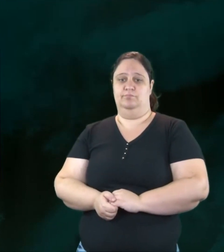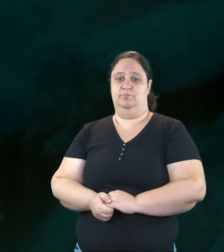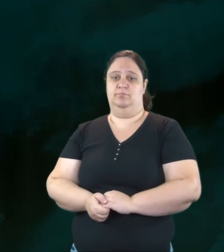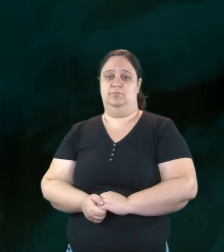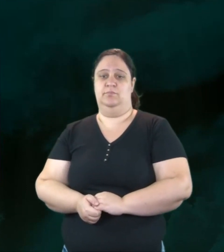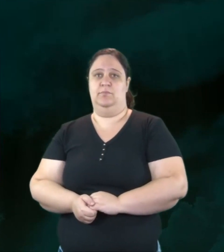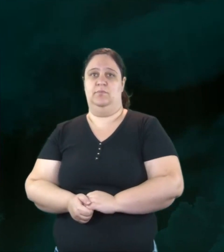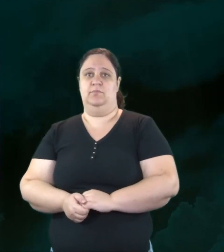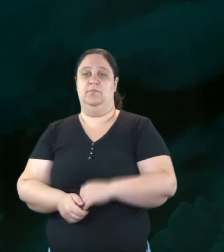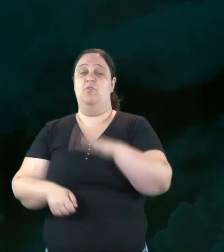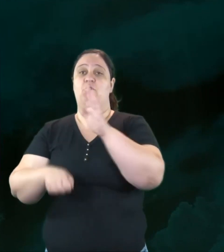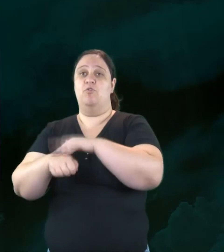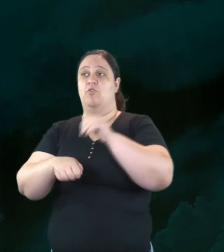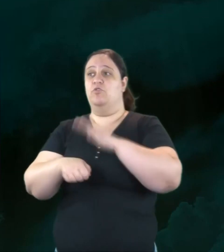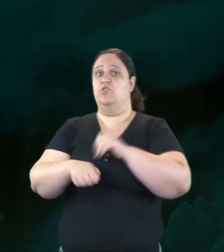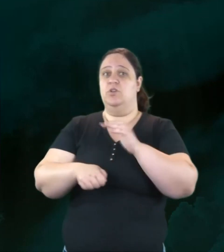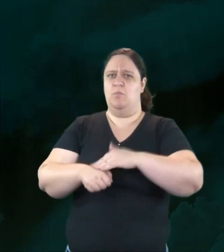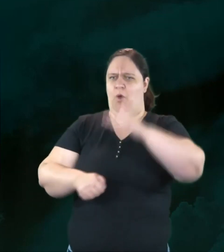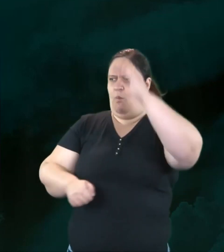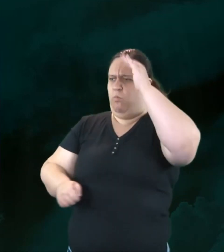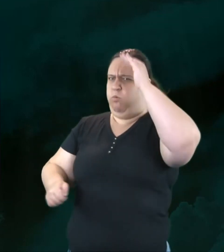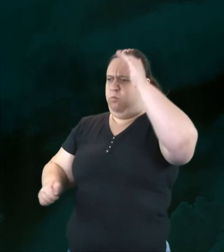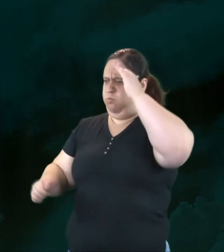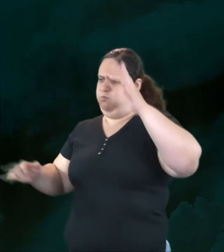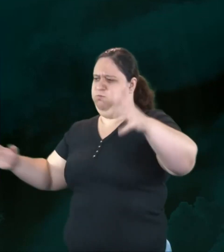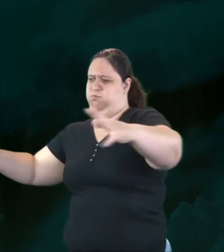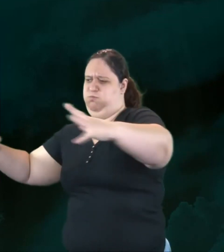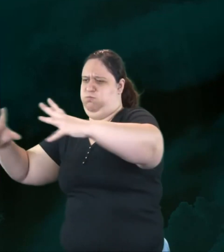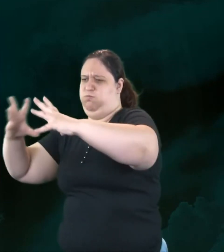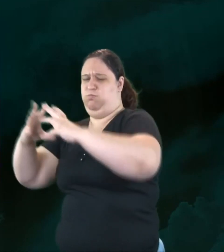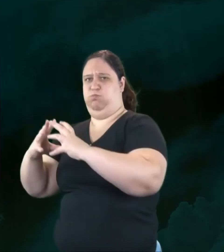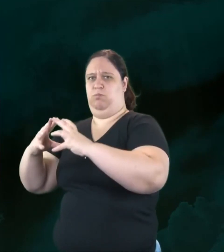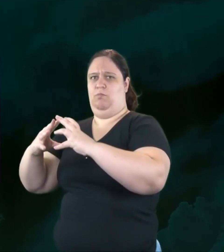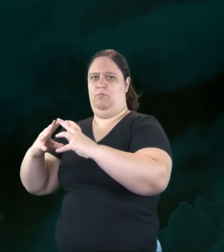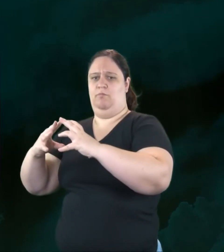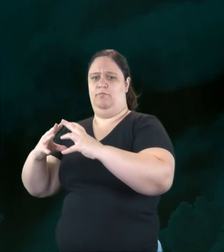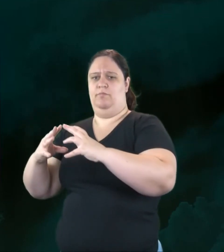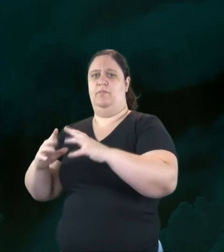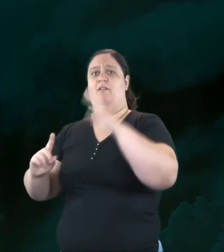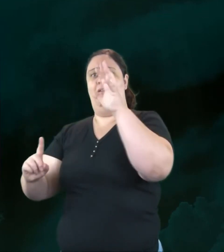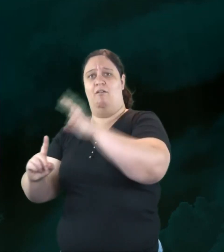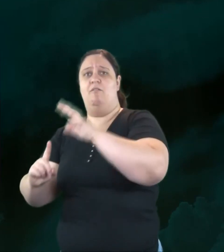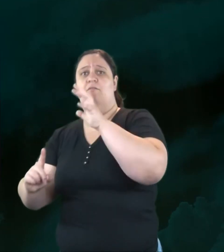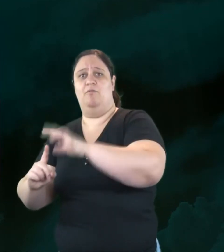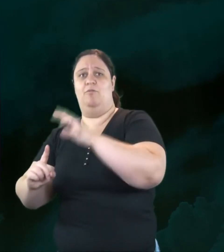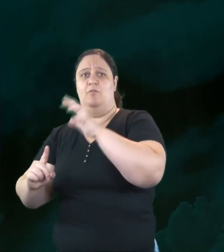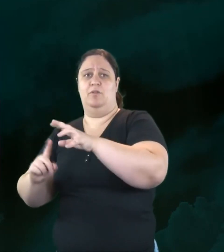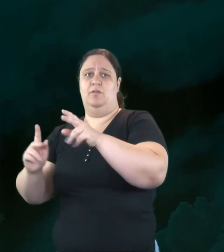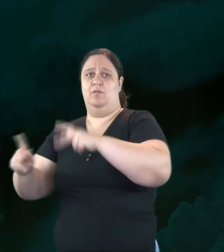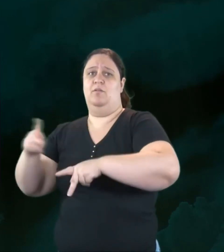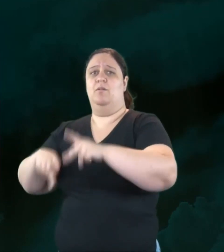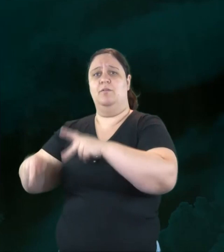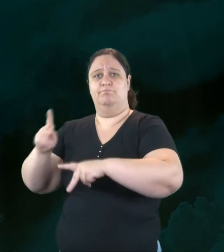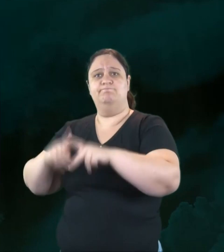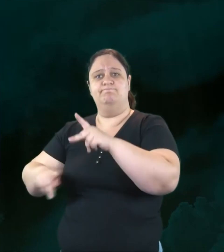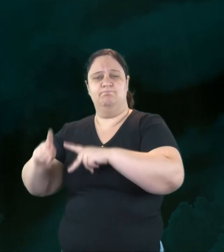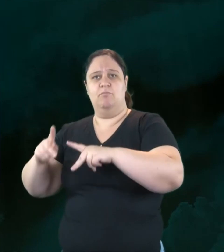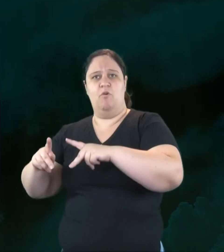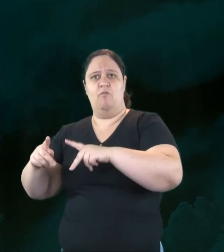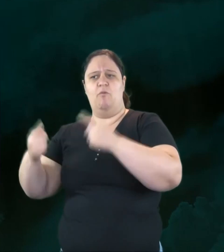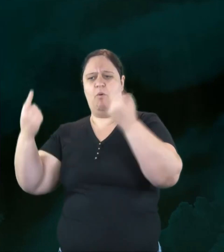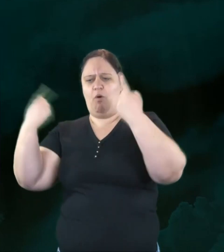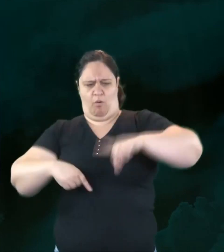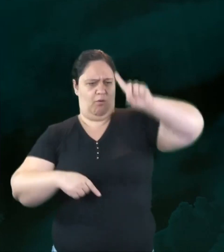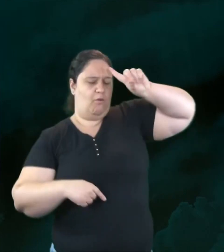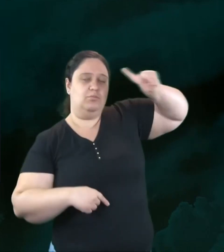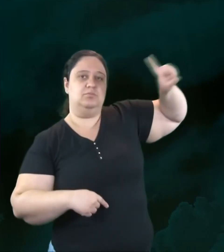exército dos 10 reis, e depois ele vai convencer todas as nações no final dos tempos. Ele vai fazer com que todos